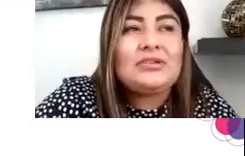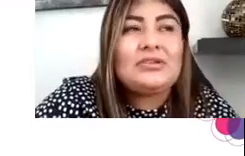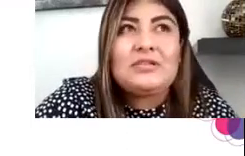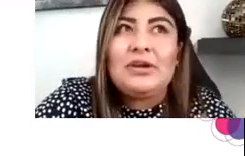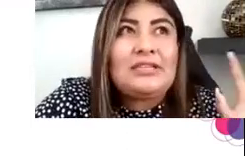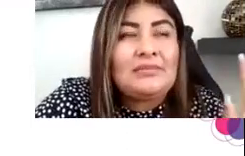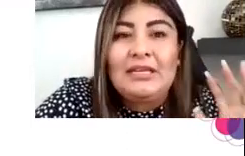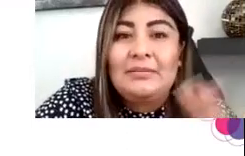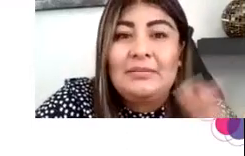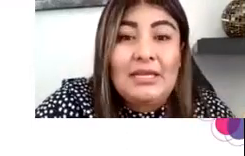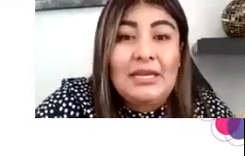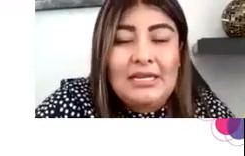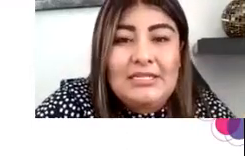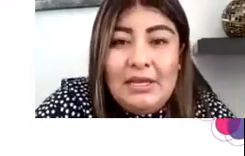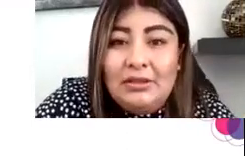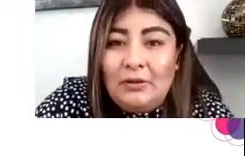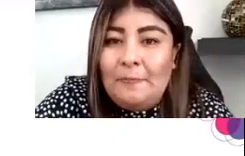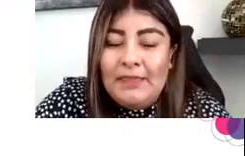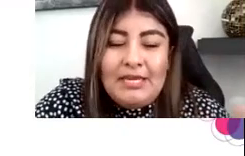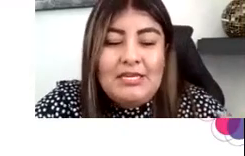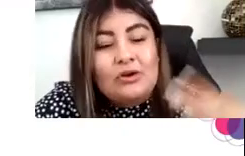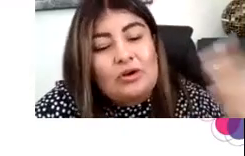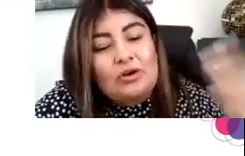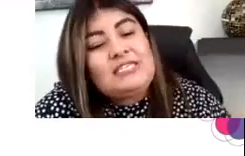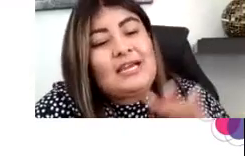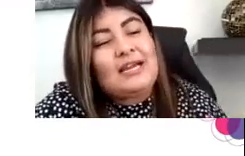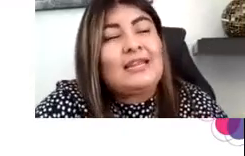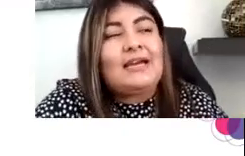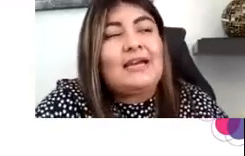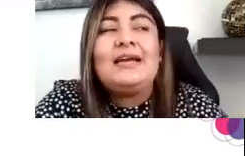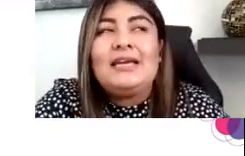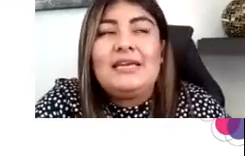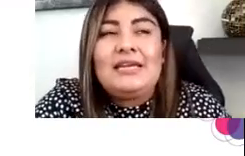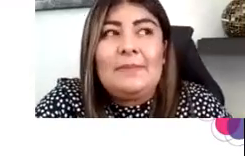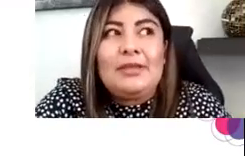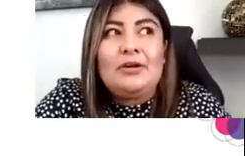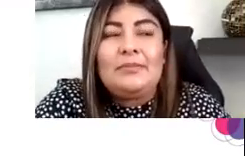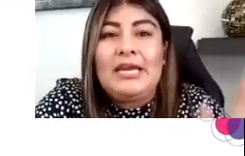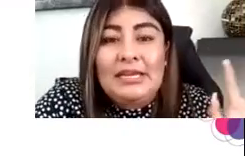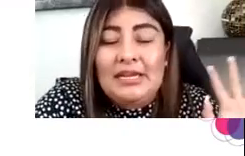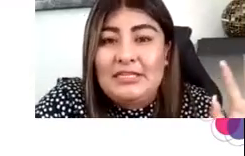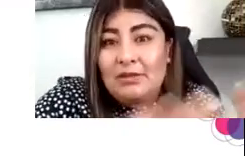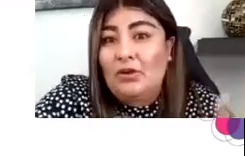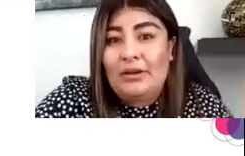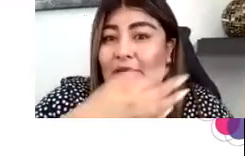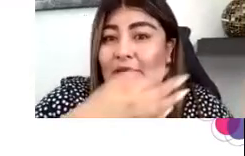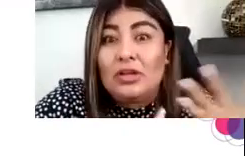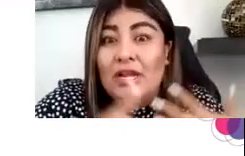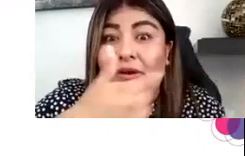voy a tramitar mi acta de nacimiento y llego con la chica encargada y le pido mi acta de nacimiento, obviamente todo en lengua de